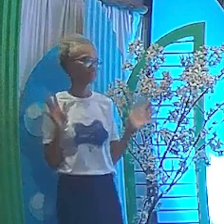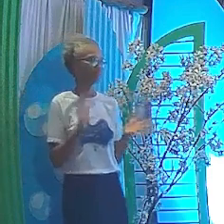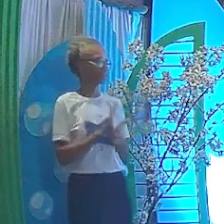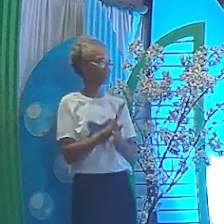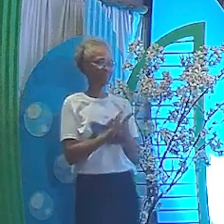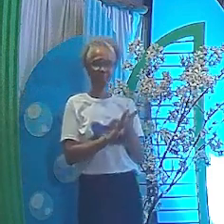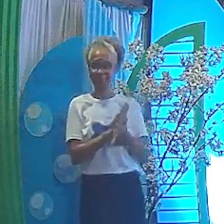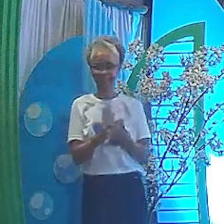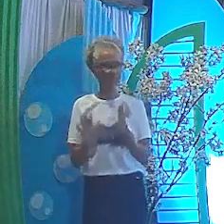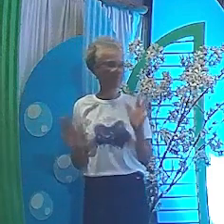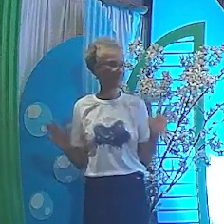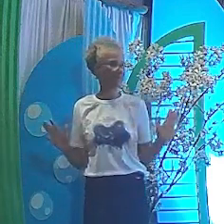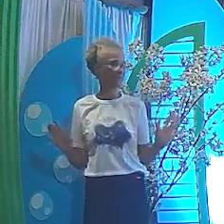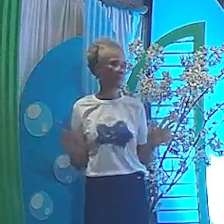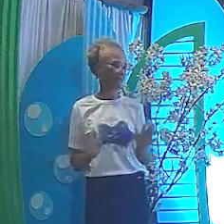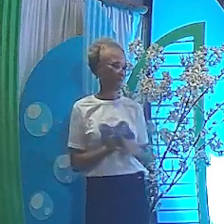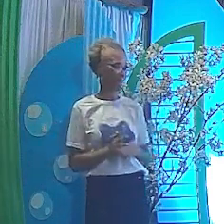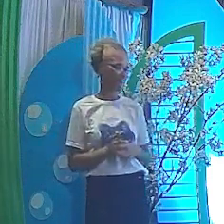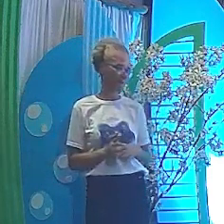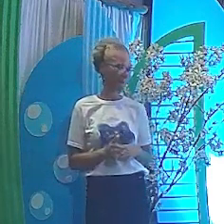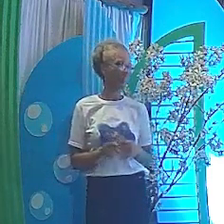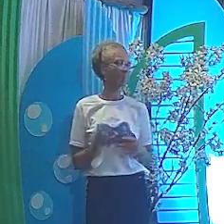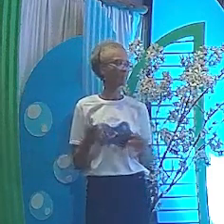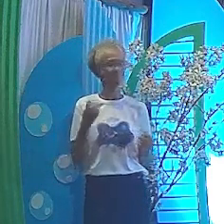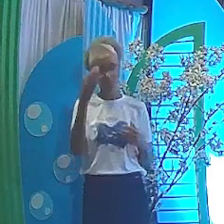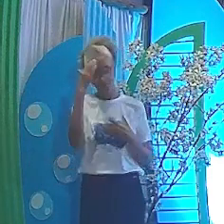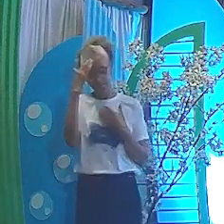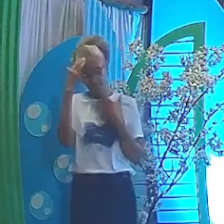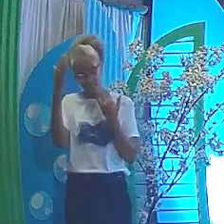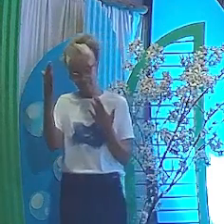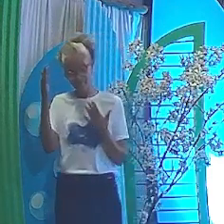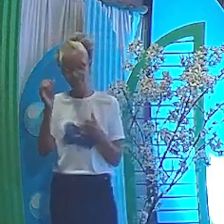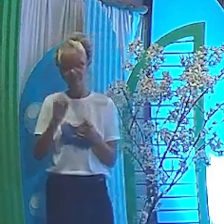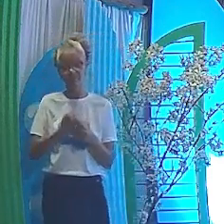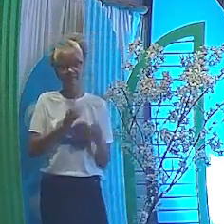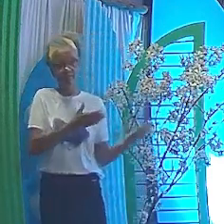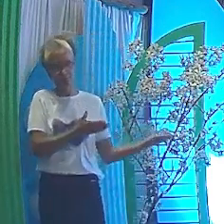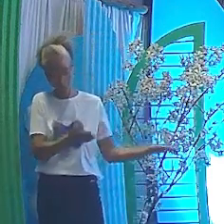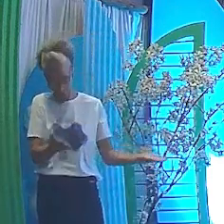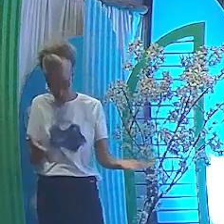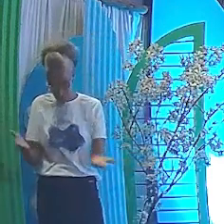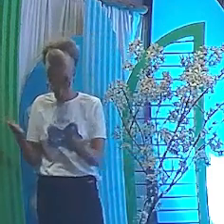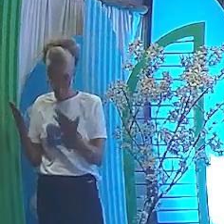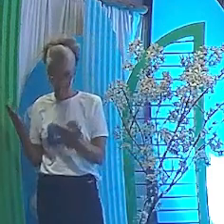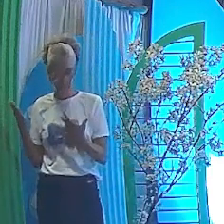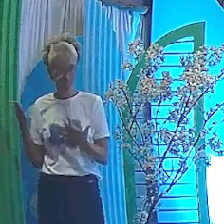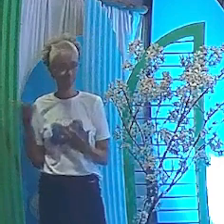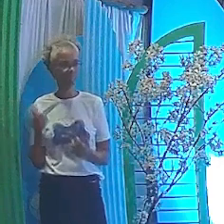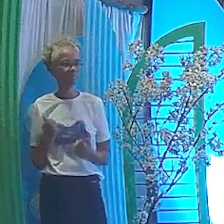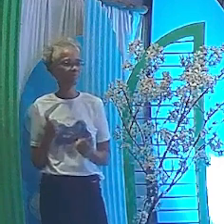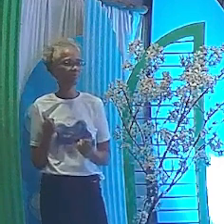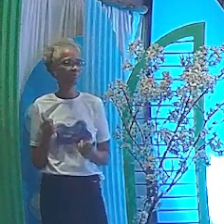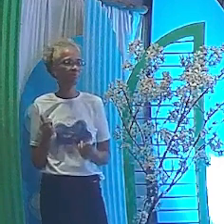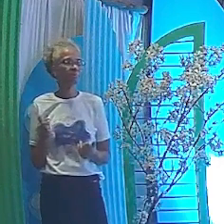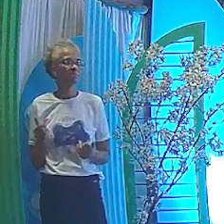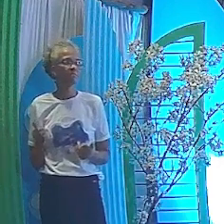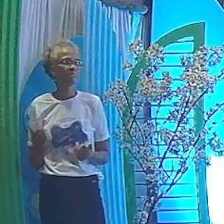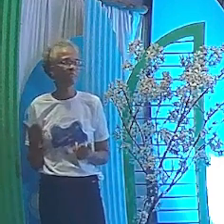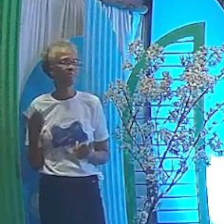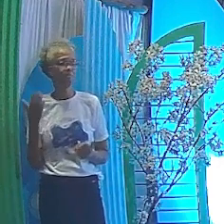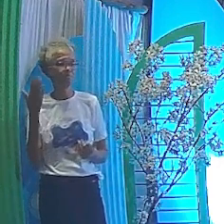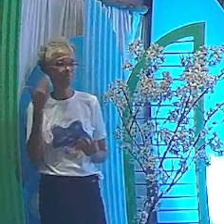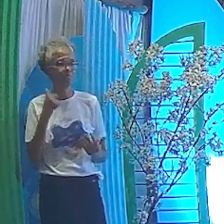maquiagem. E, assim, queria aproveitar também esse momento para fazer o convite, reforçar o convite que todos aqui fizeram. Esse ano